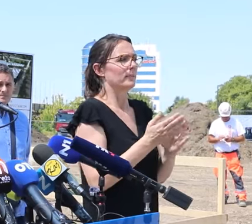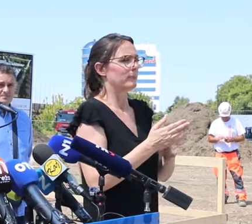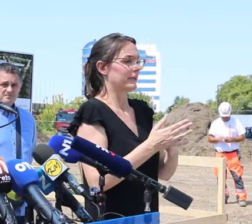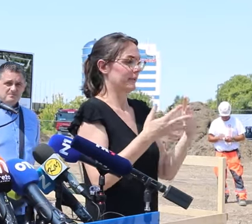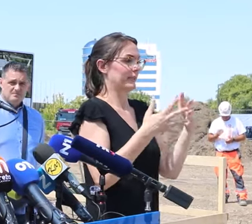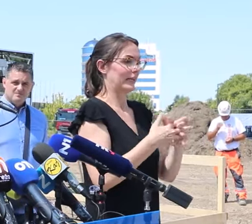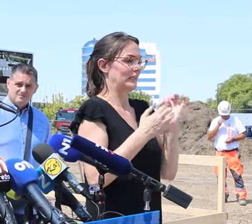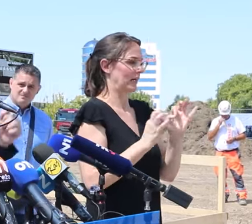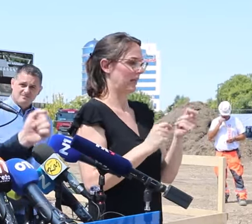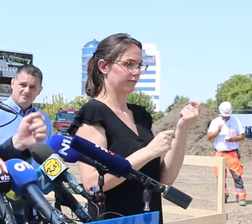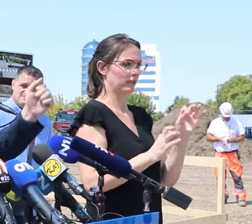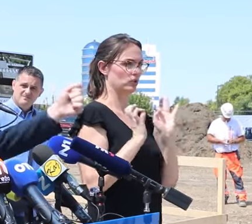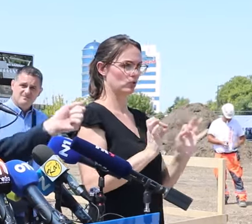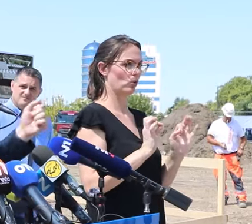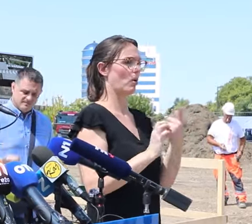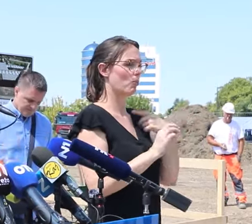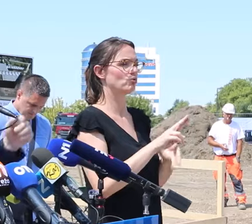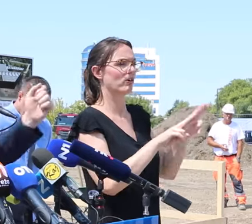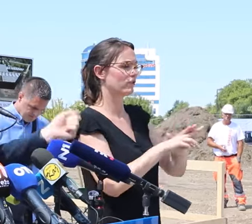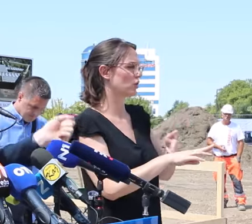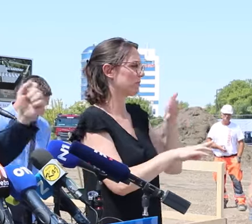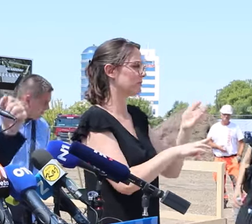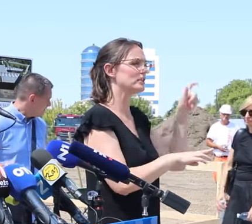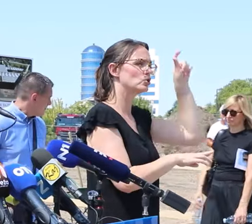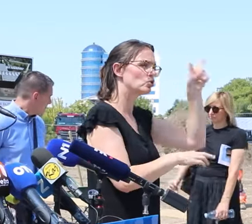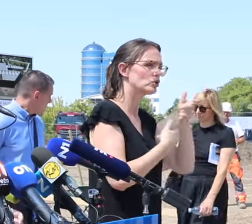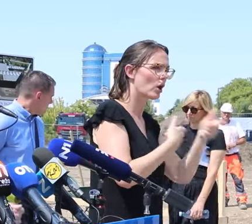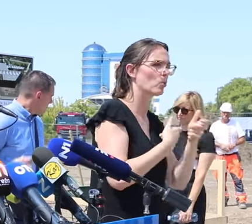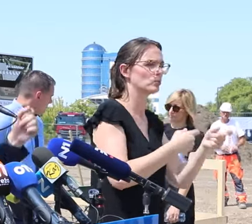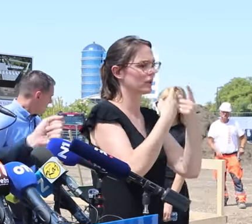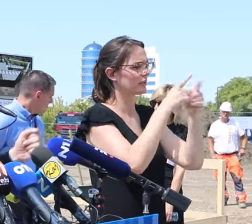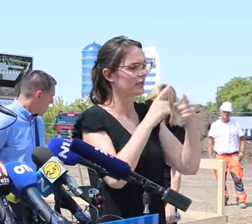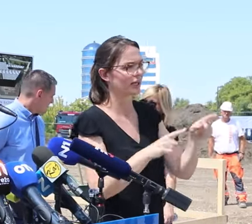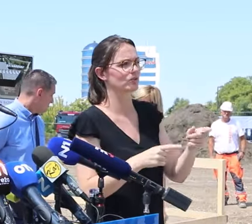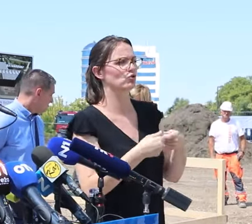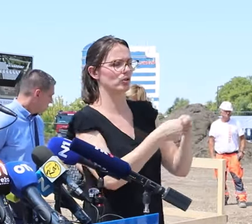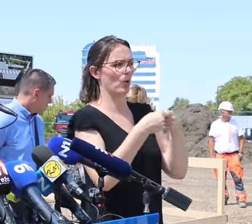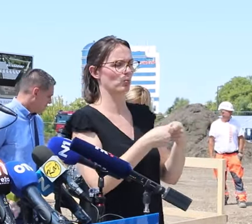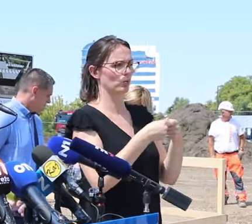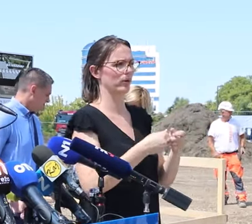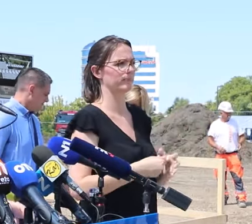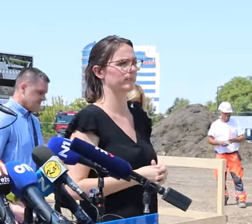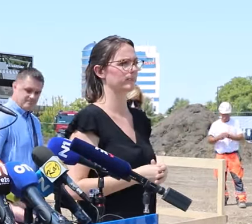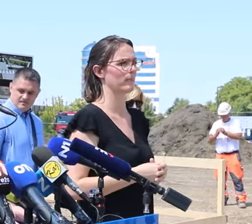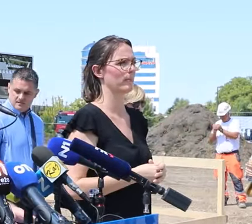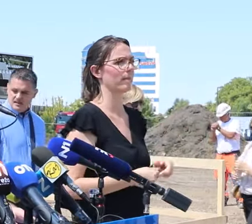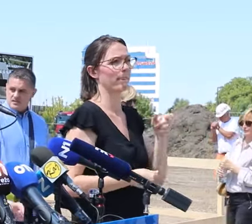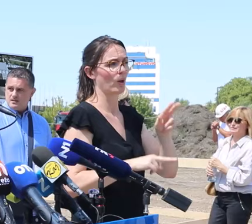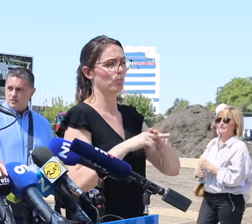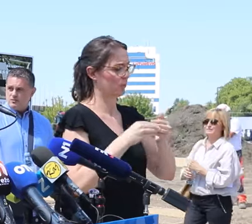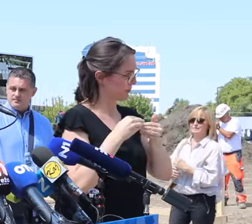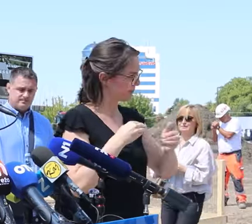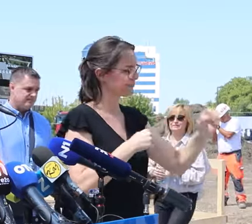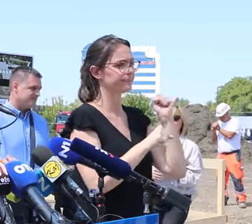je sad financijski stabilan, može više izdvojiti za programe socijalnih usluga i različite programe različitih udruga, i to ćemo raditi i